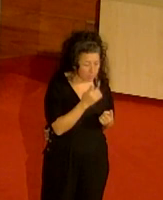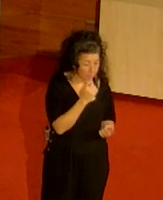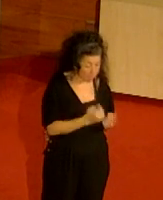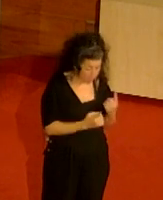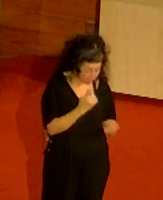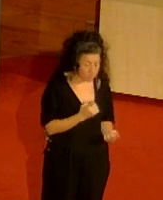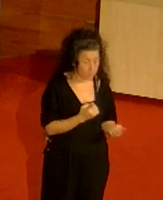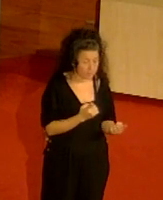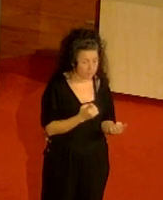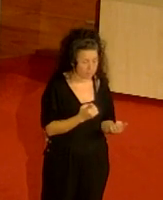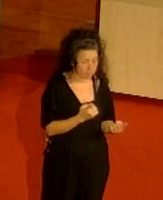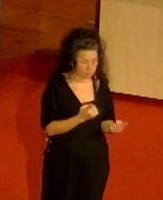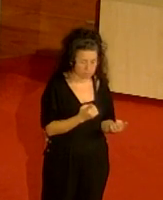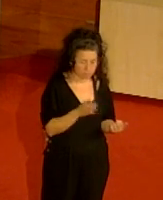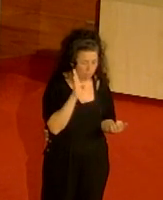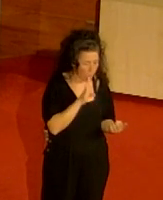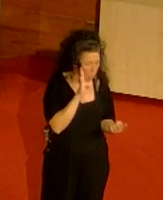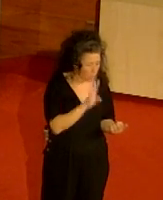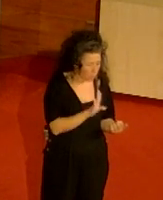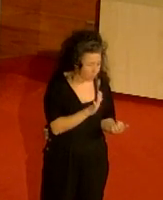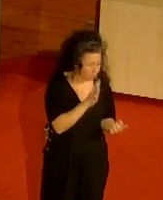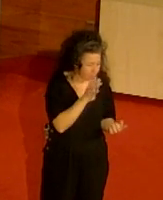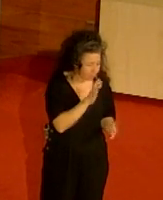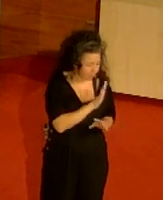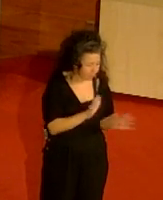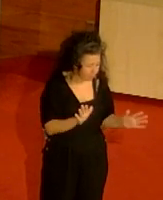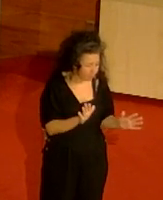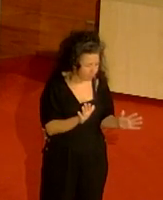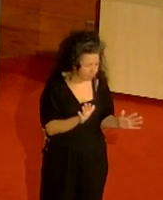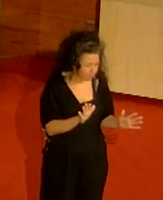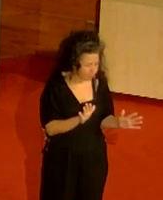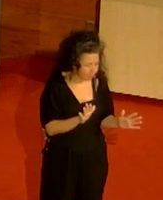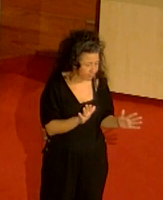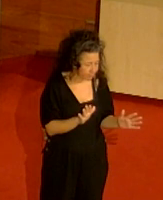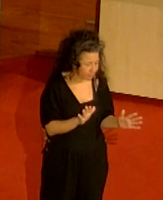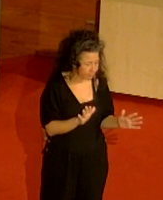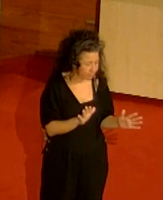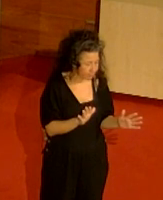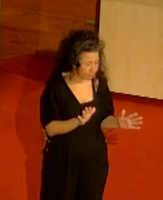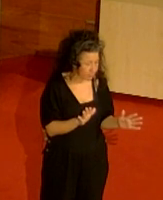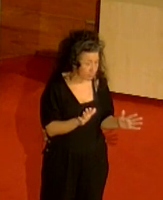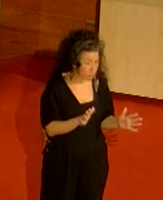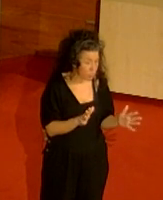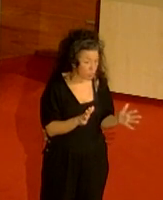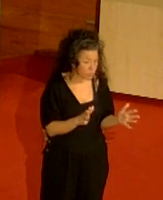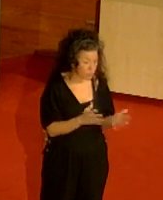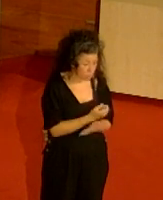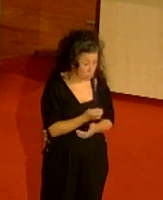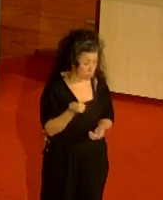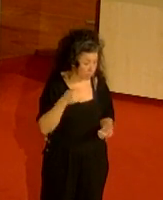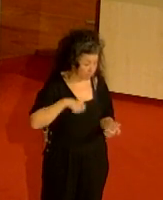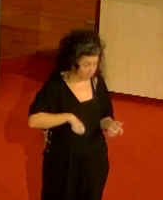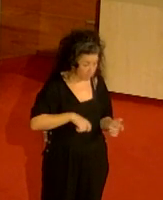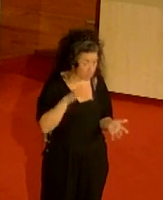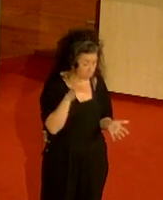son nefastas, corruptas, etcétera, que eso empañe a todo, ¿no? Pasa en todas las profesiones, ¿eh? En periodismo también pasa, ¿no?